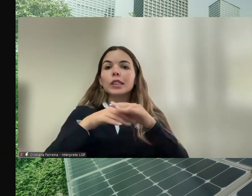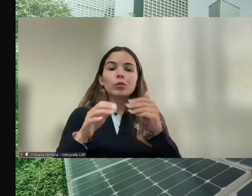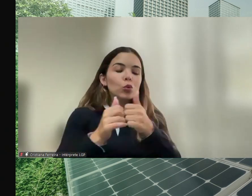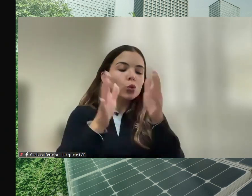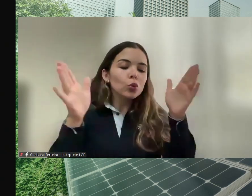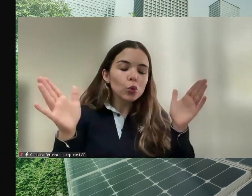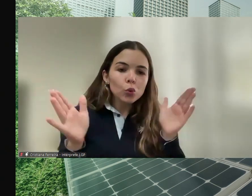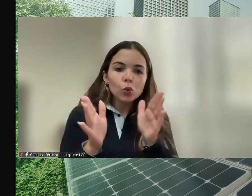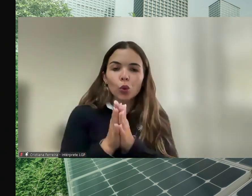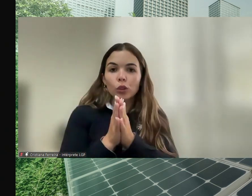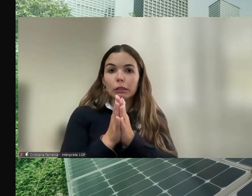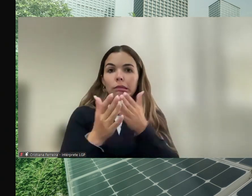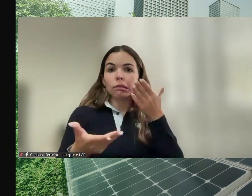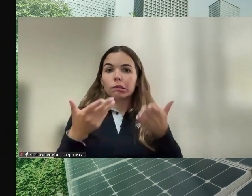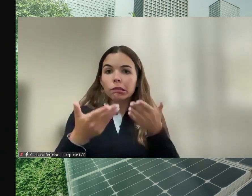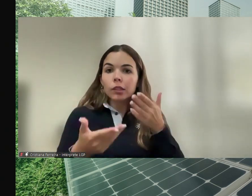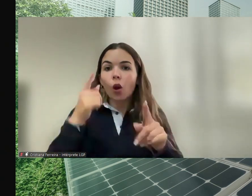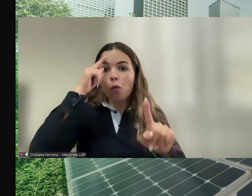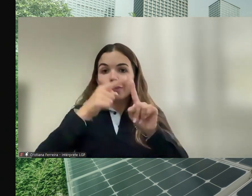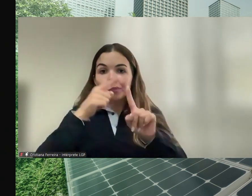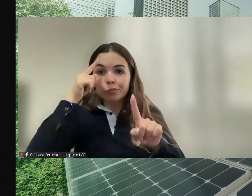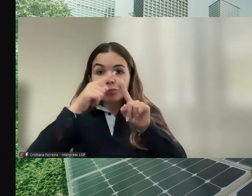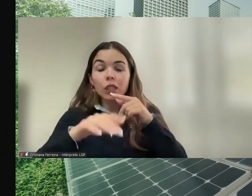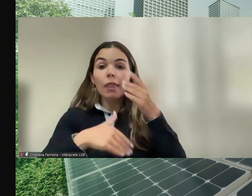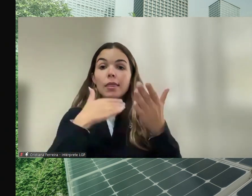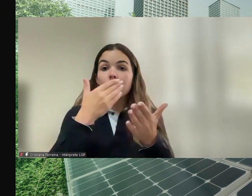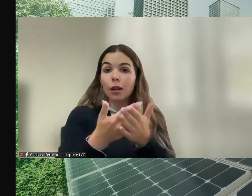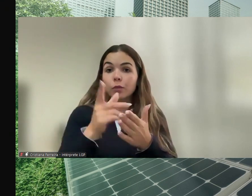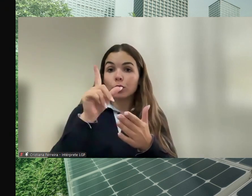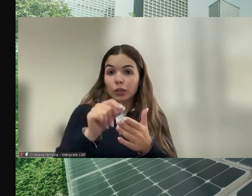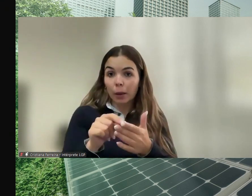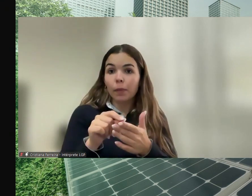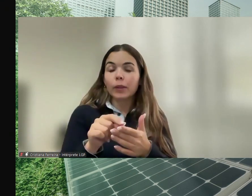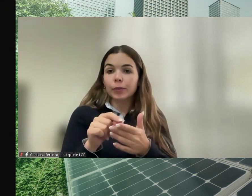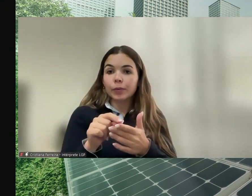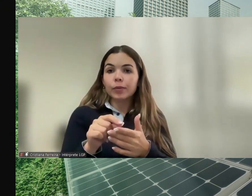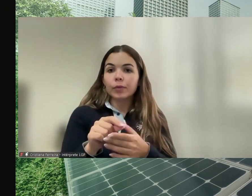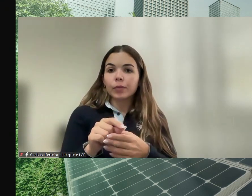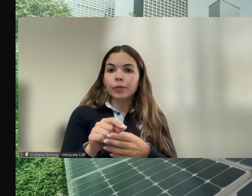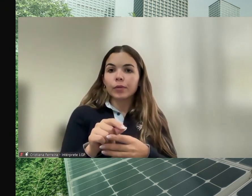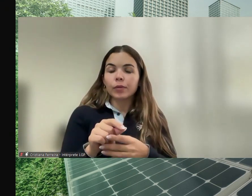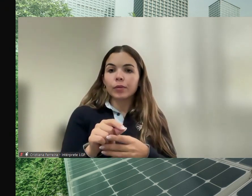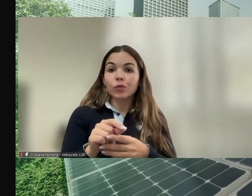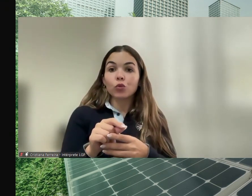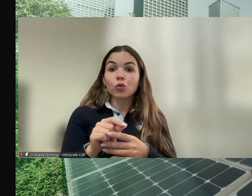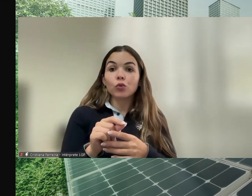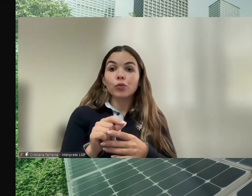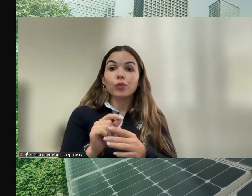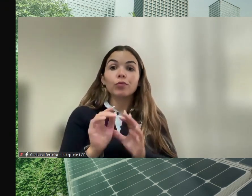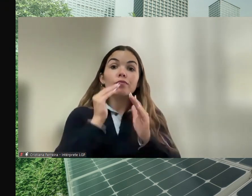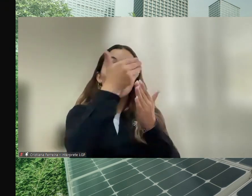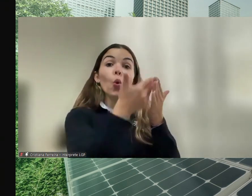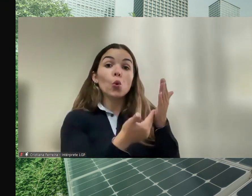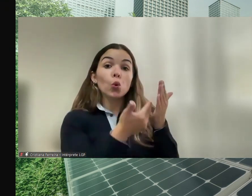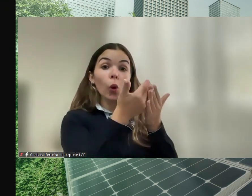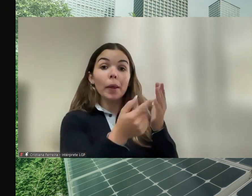fundo, estabelecemos as metas, estabelecemos os nossos objetivos e, no fundo, um documento, um guião